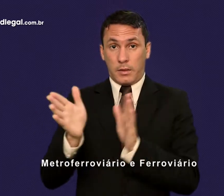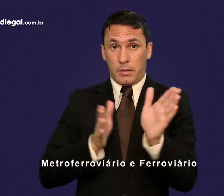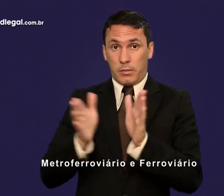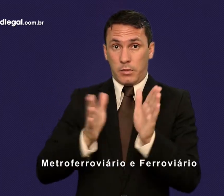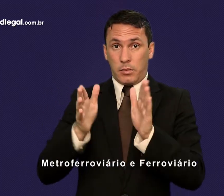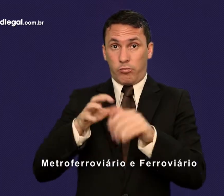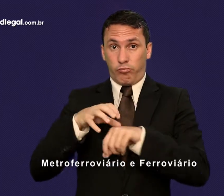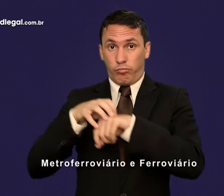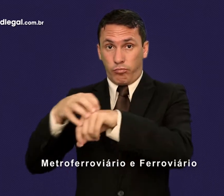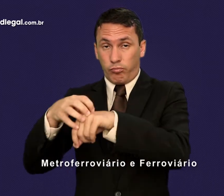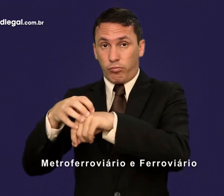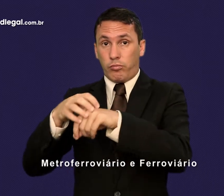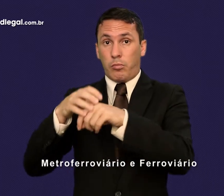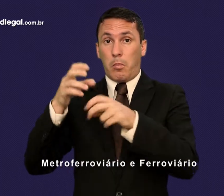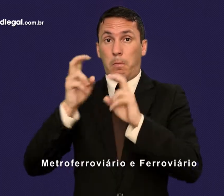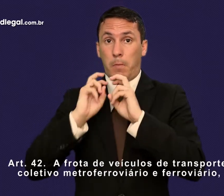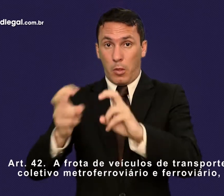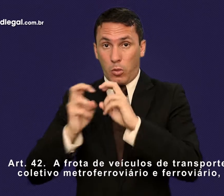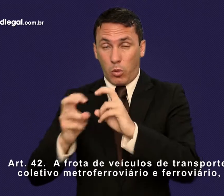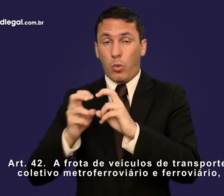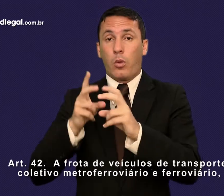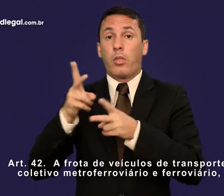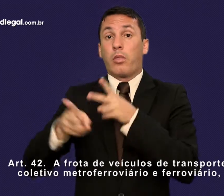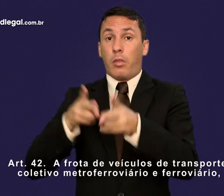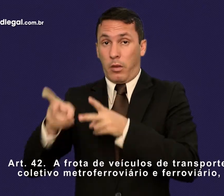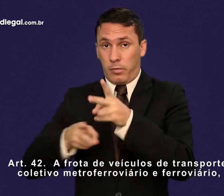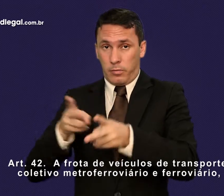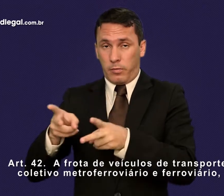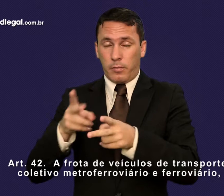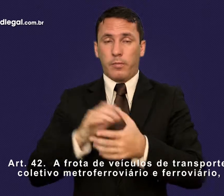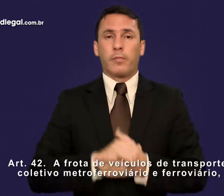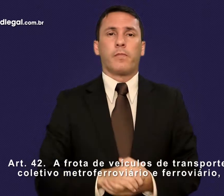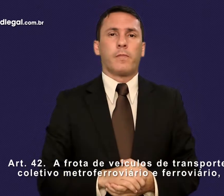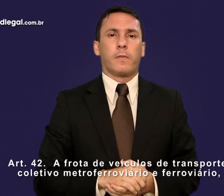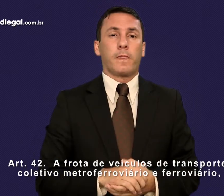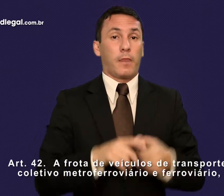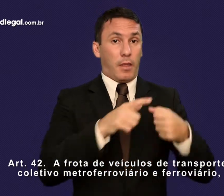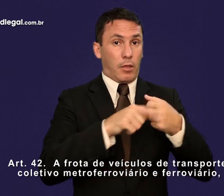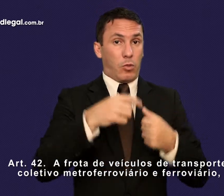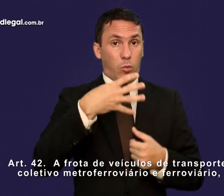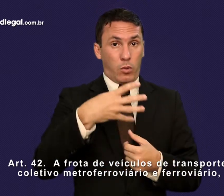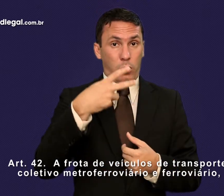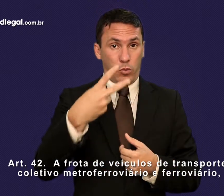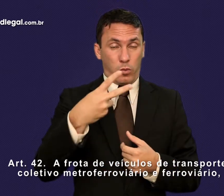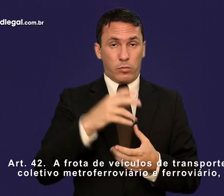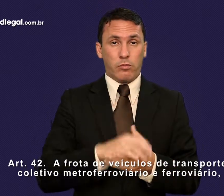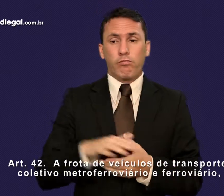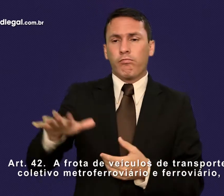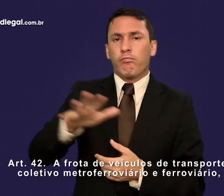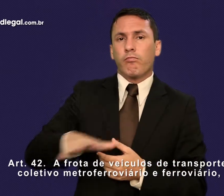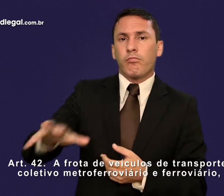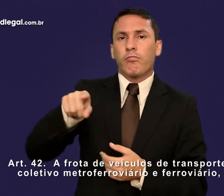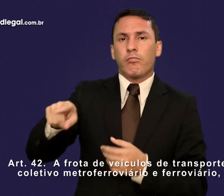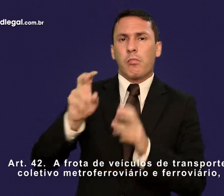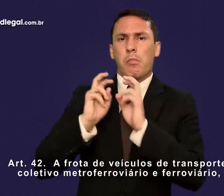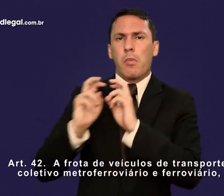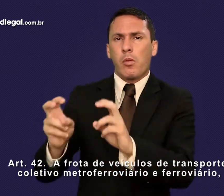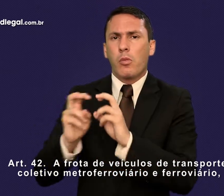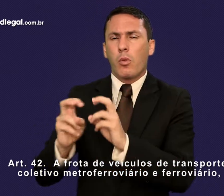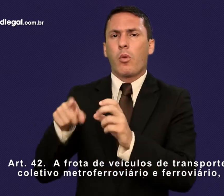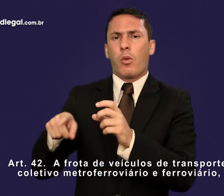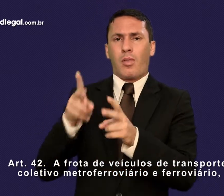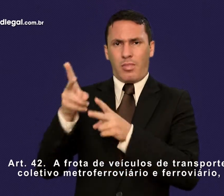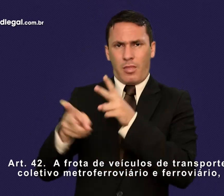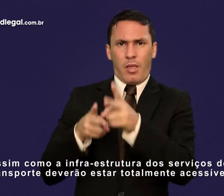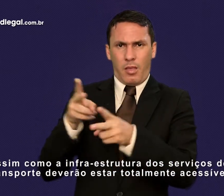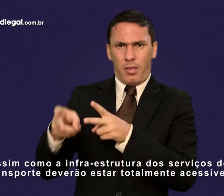coletivo metroferroviário e ferroviário. Artigo 42. A frota de veículos de transporte coletivo metroferroviário